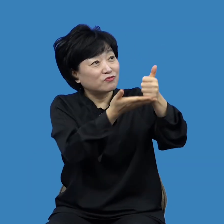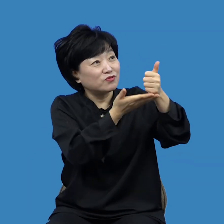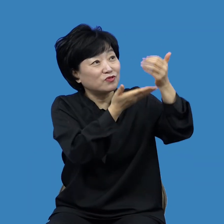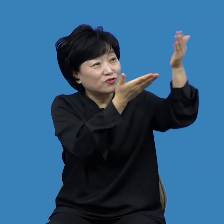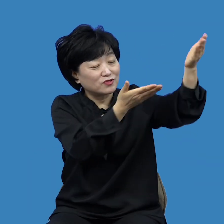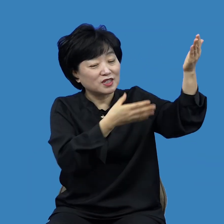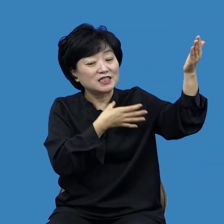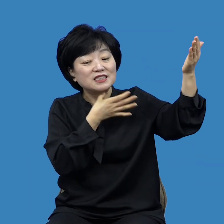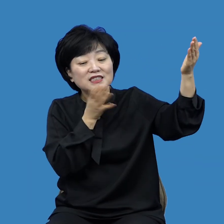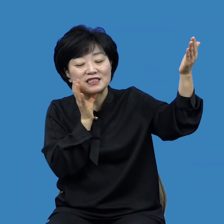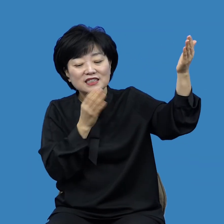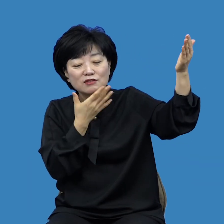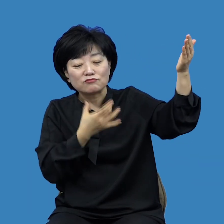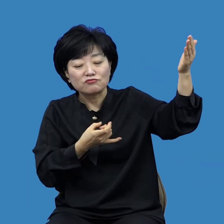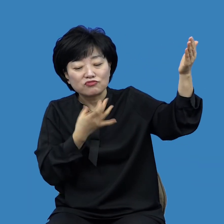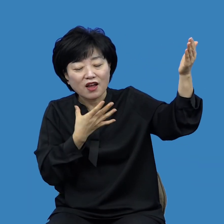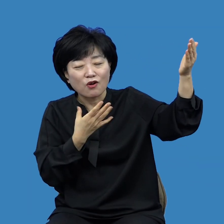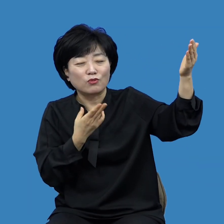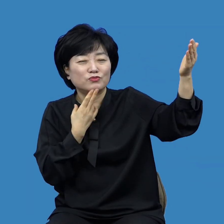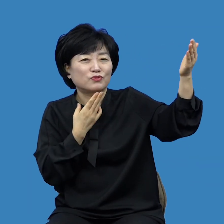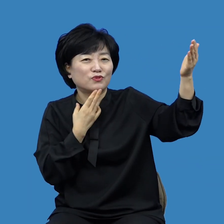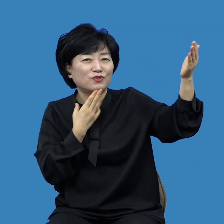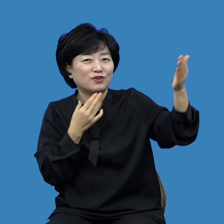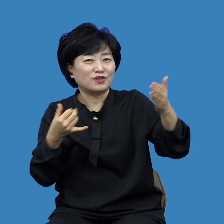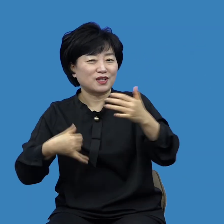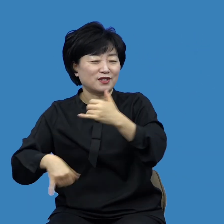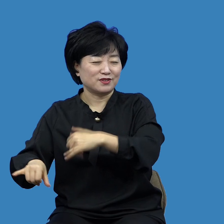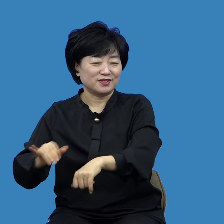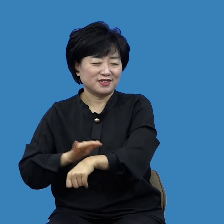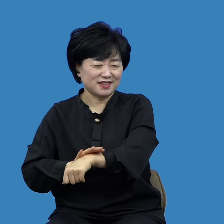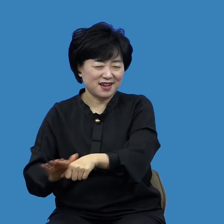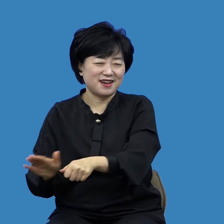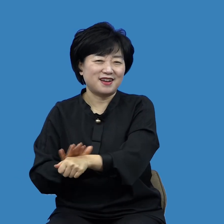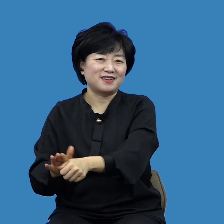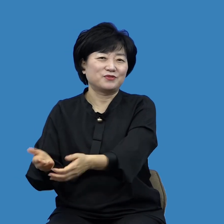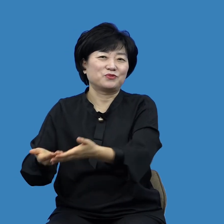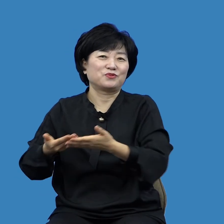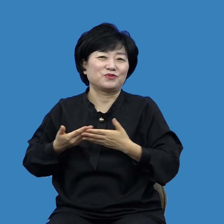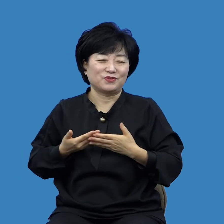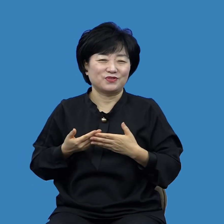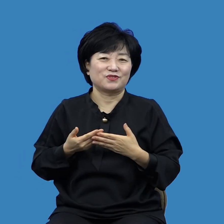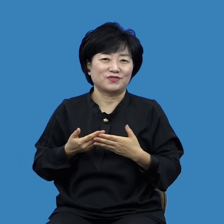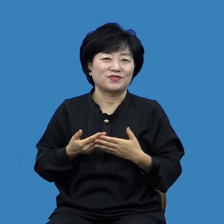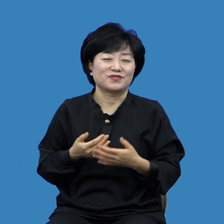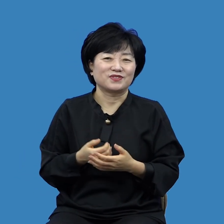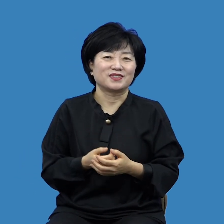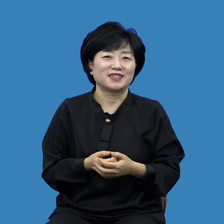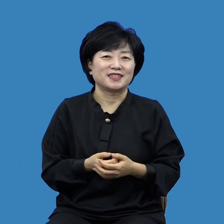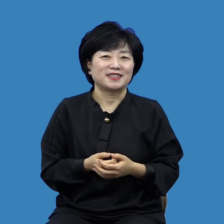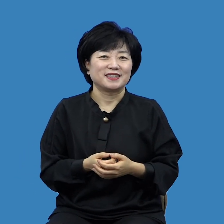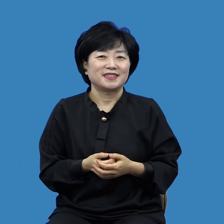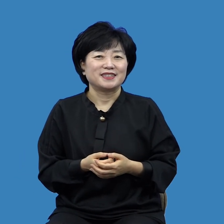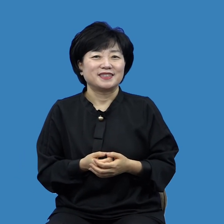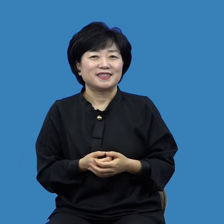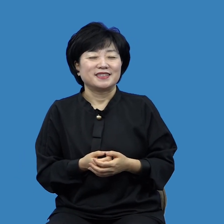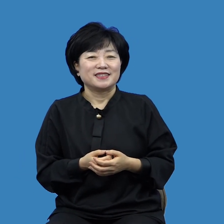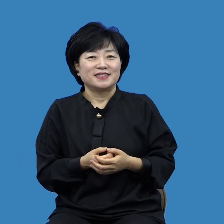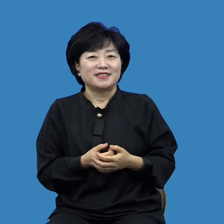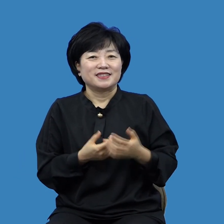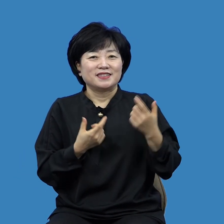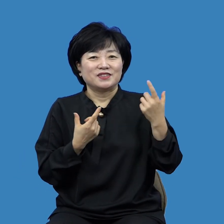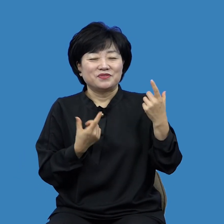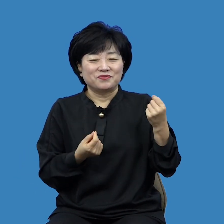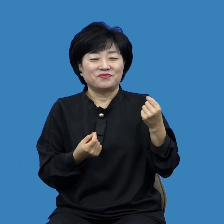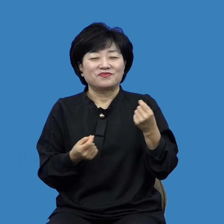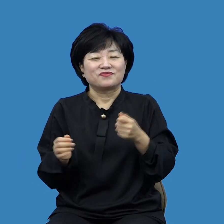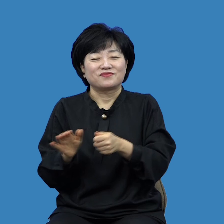인생이 꼬이고 막 자녀들한테 버림받고 이런 사람 못 봤어요. 거의 대부분의 경우는 이 자기가 부모에게 했던 대로 자기 자식에게도 그대로